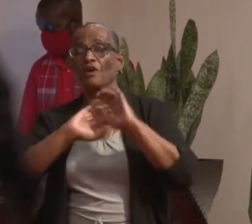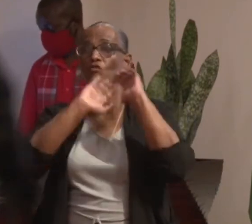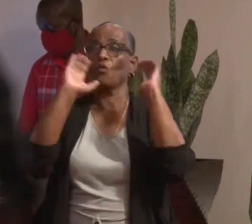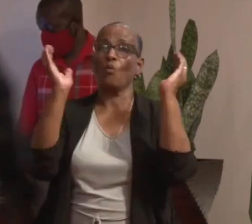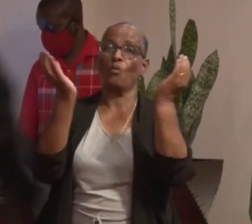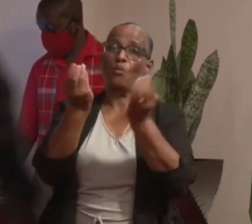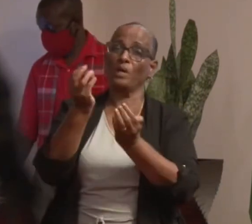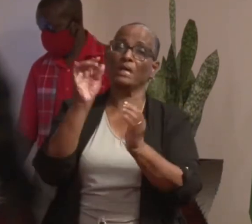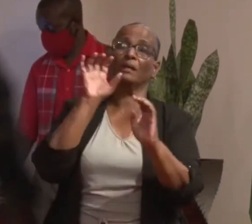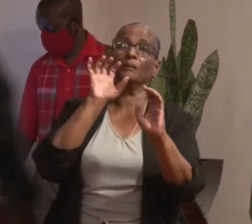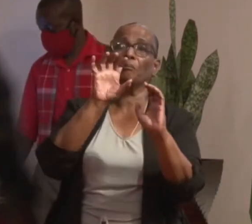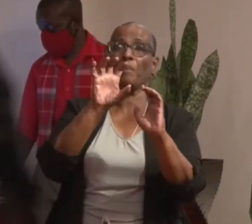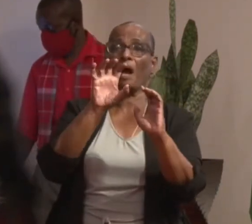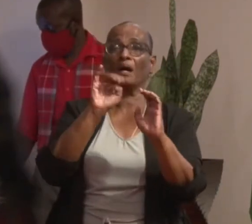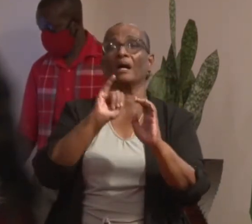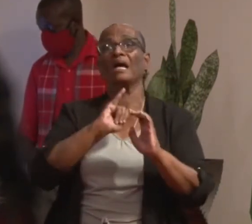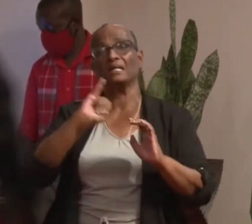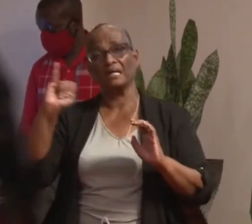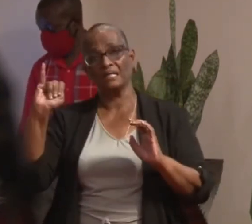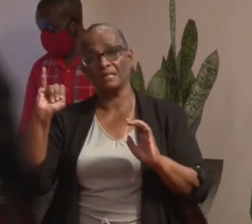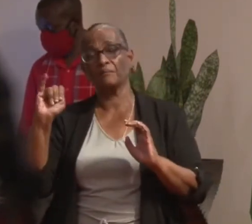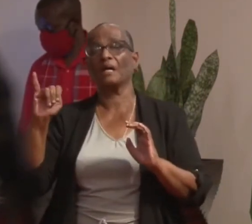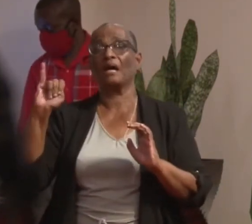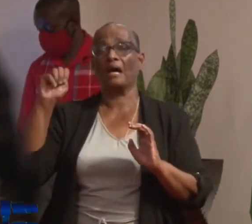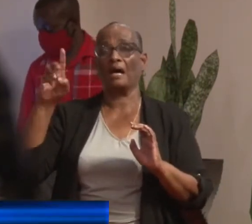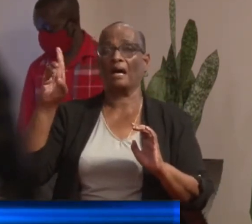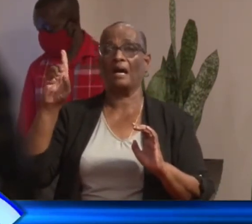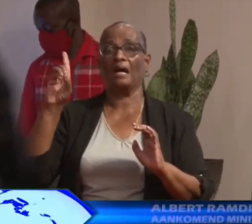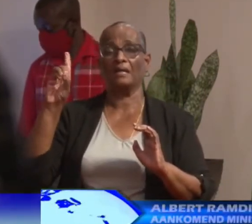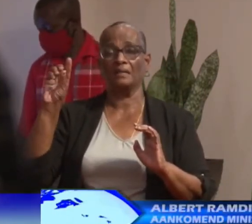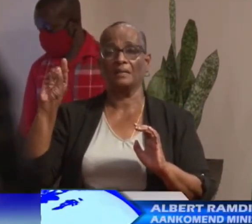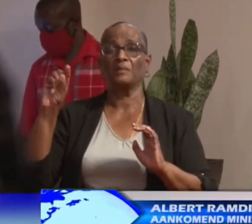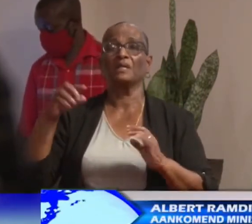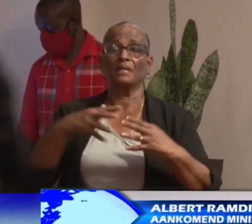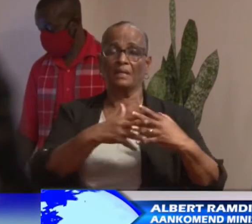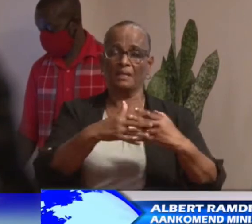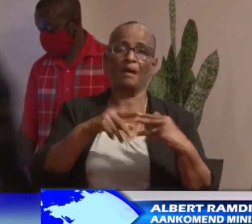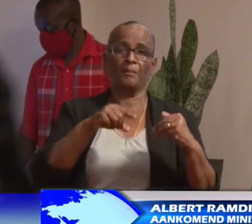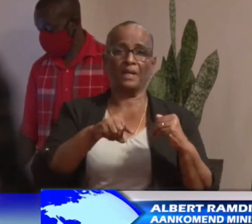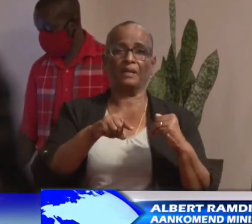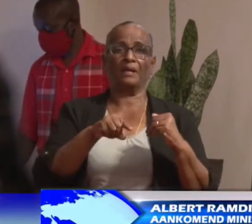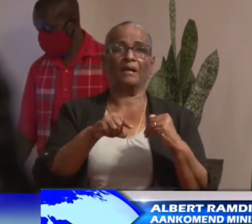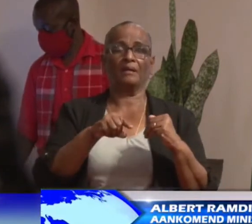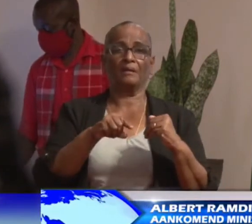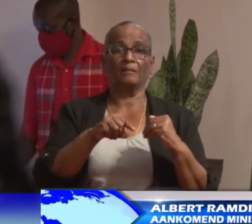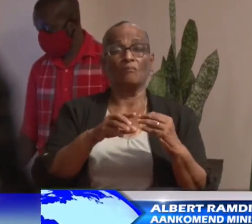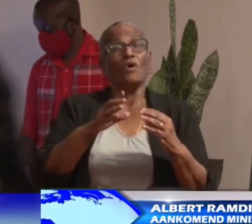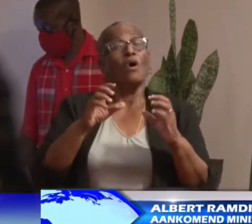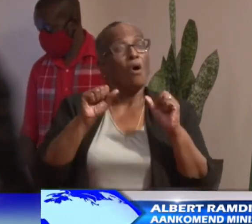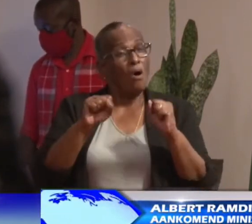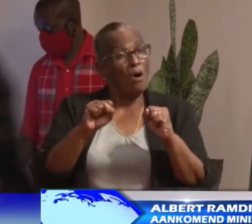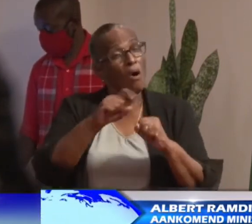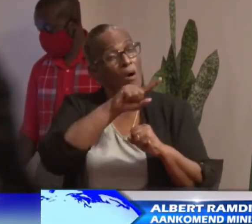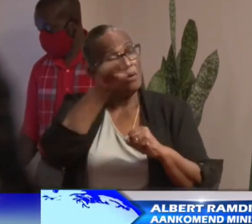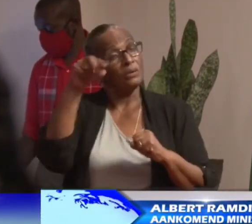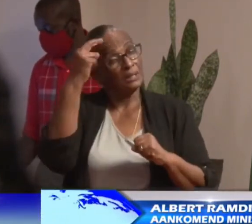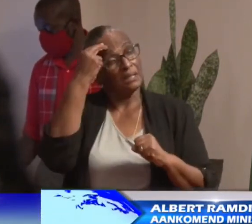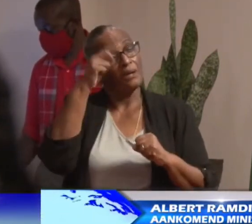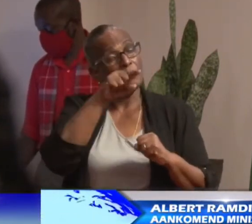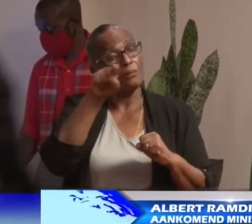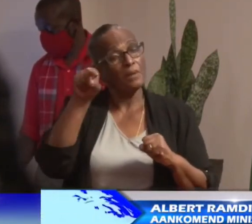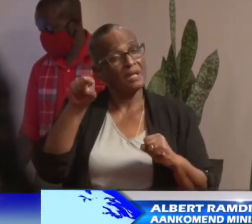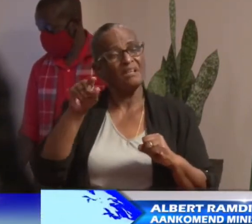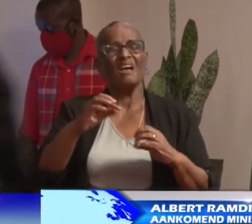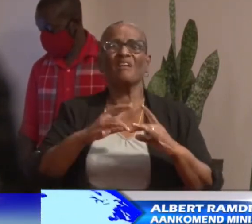Wereldbank en de International Development Bank in Washington DC. Houdt u er ook rekening mee dat we